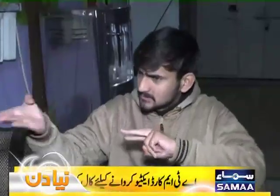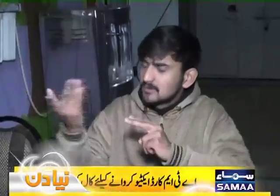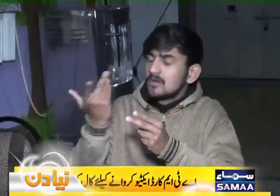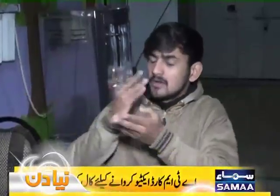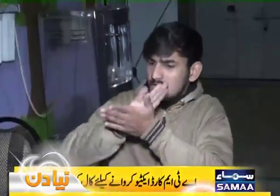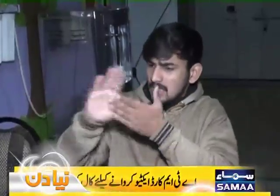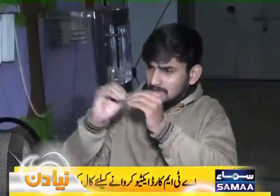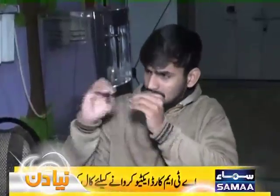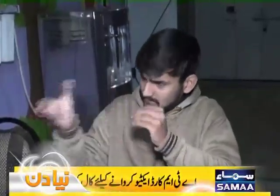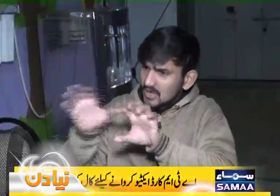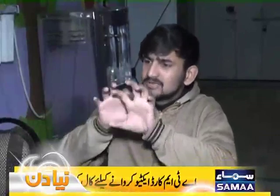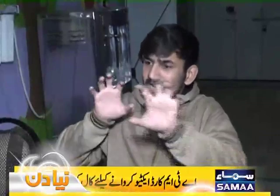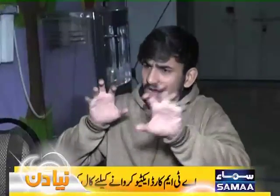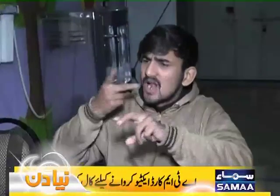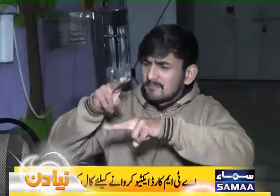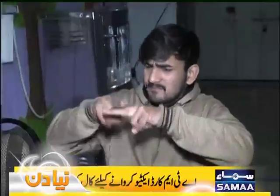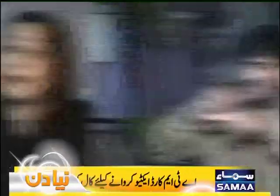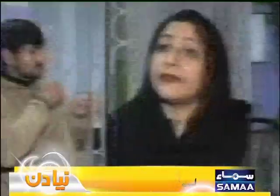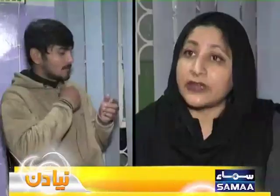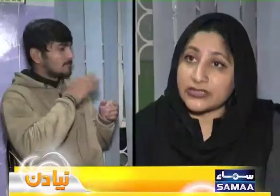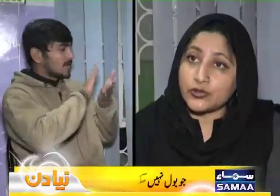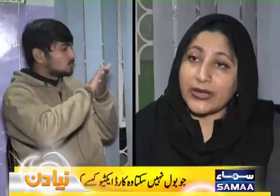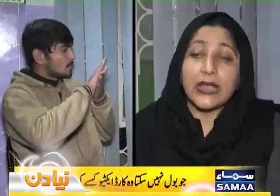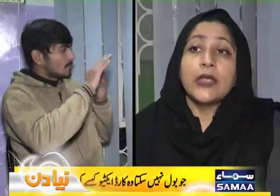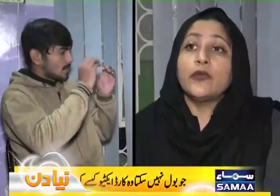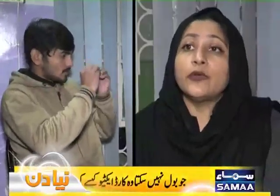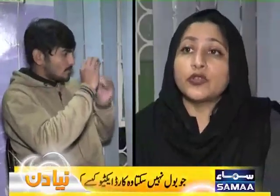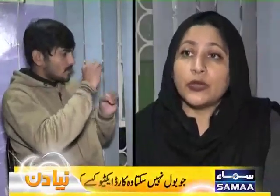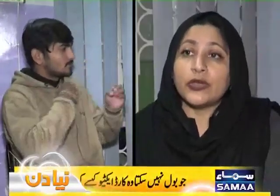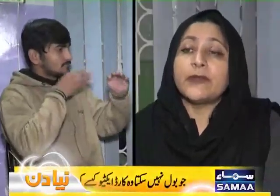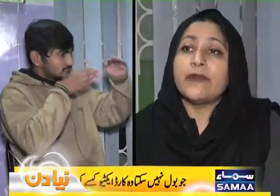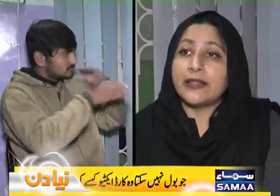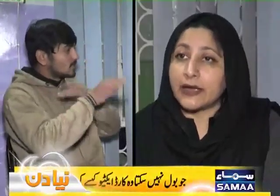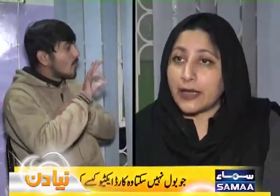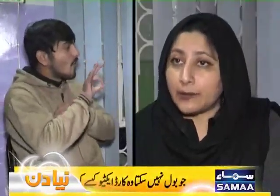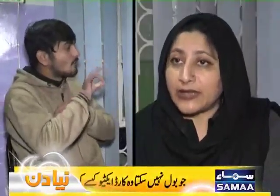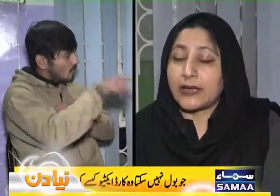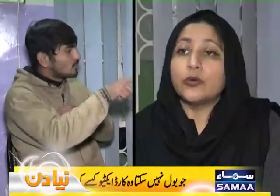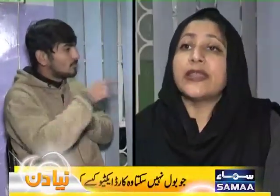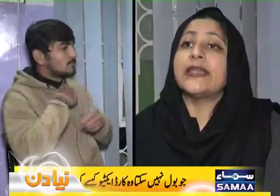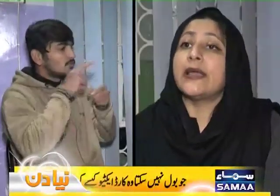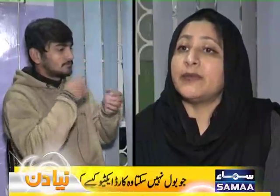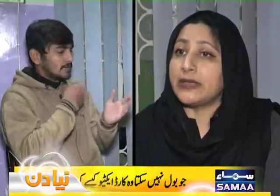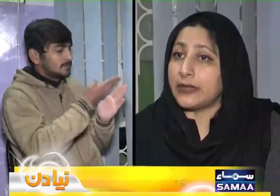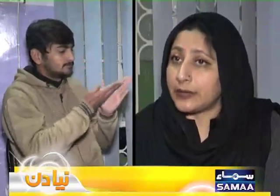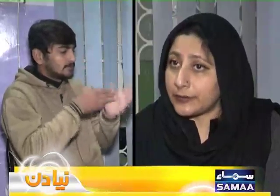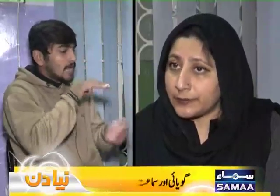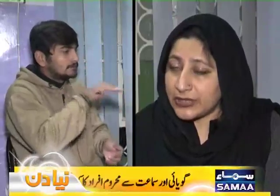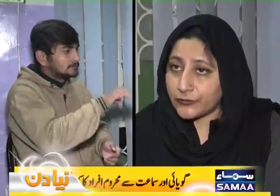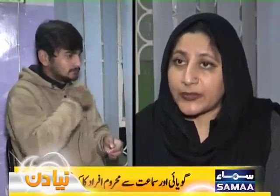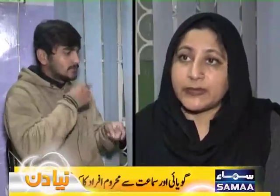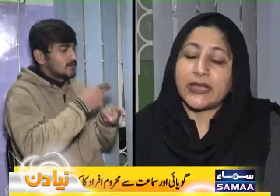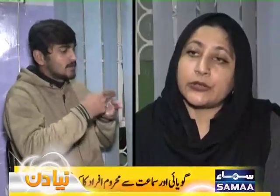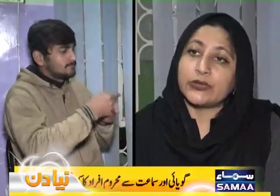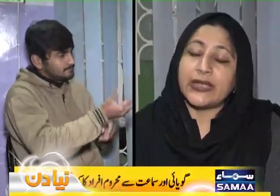खुलवाने में कई मसाइल का सामना करना पड़ा। वेरिफिकेशन जो है वो उसमें इन्होंने अपनी वालदा का नाम बताना होता है या अपनी